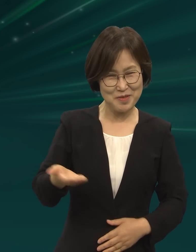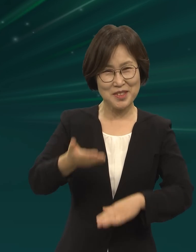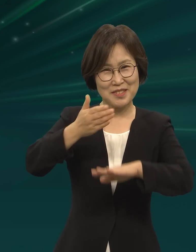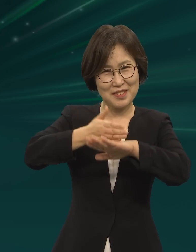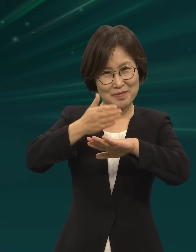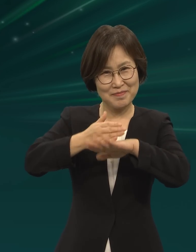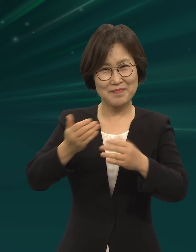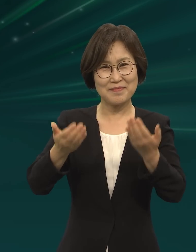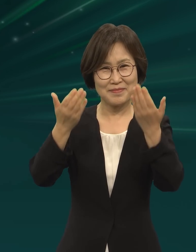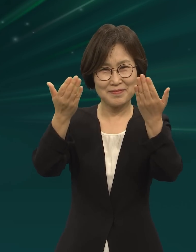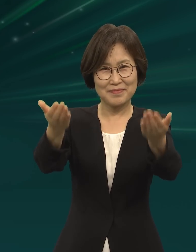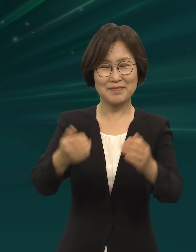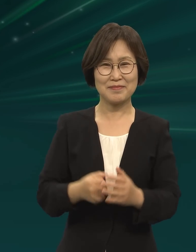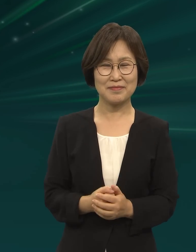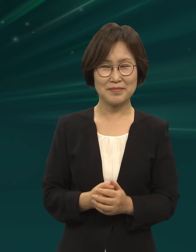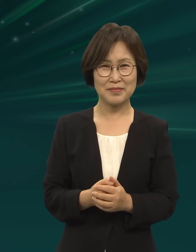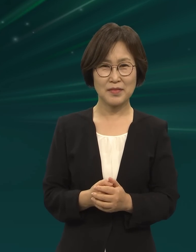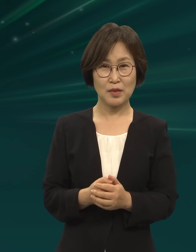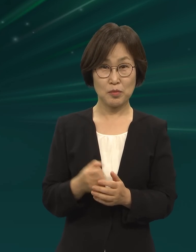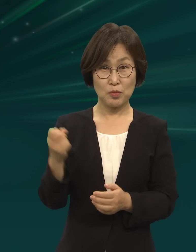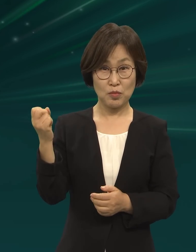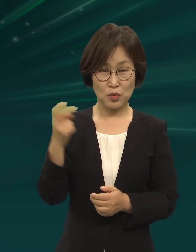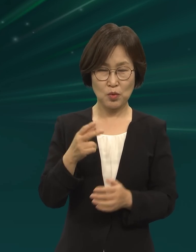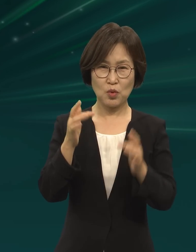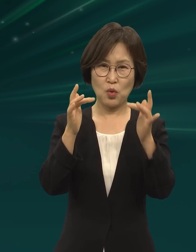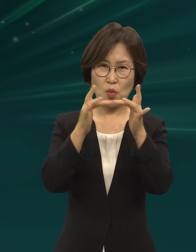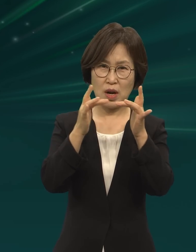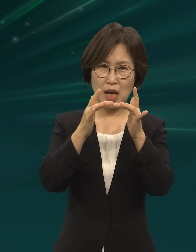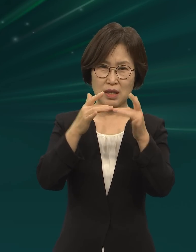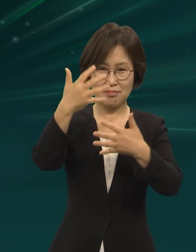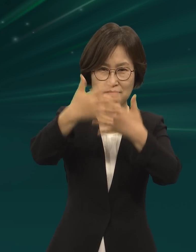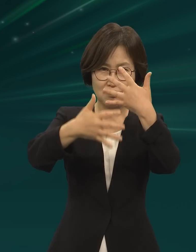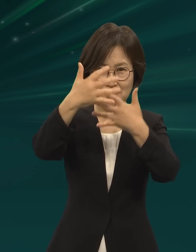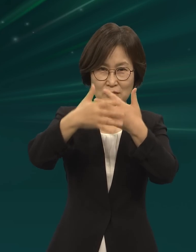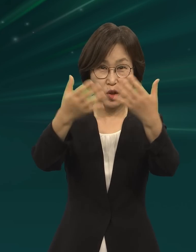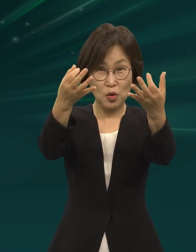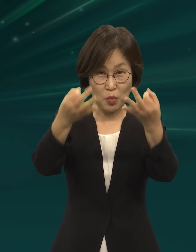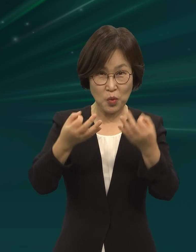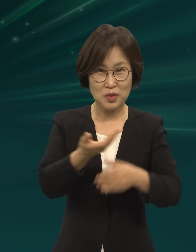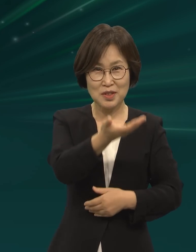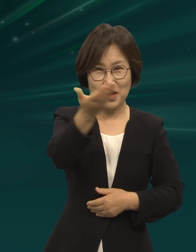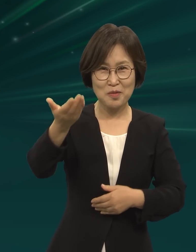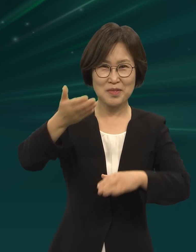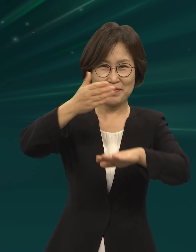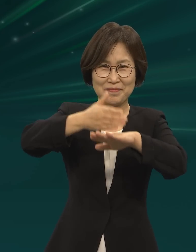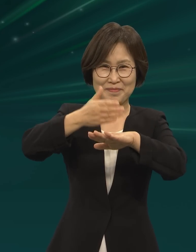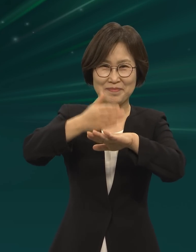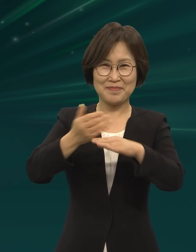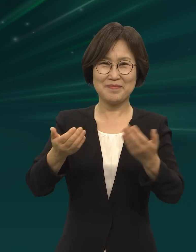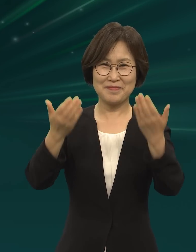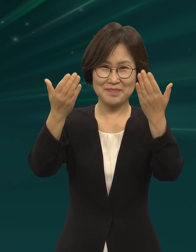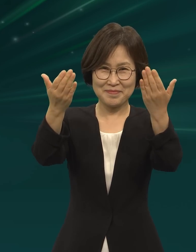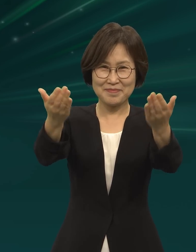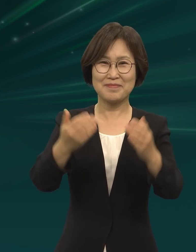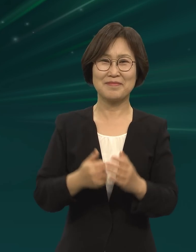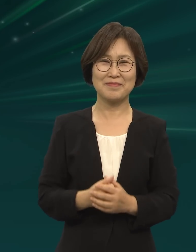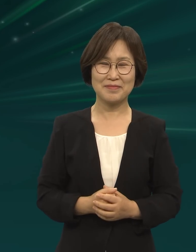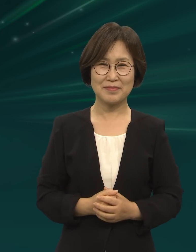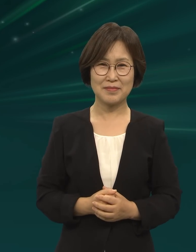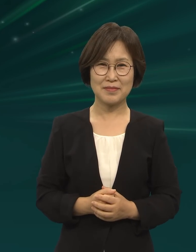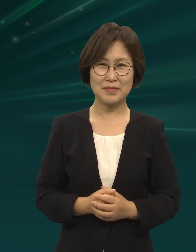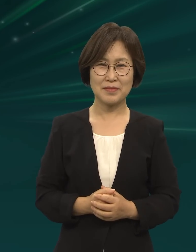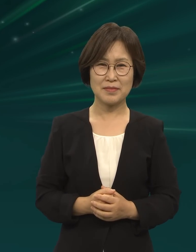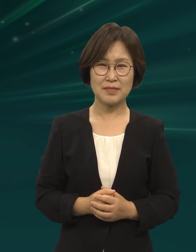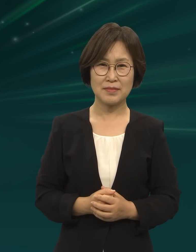감사드립니다. 특히 온라인으로 전 세계에서 보시는 모든 분들께 진심으로 감사드립니다. 저는 오늘